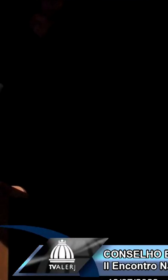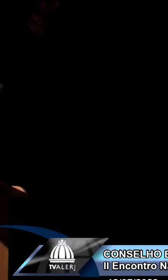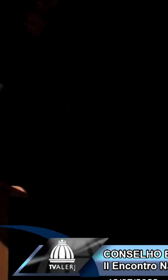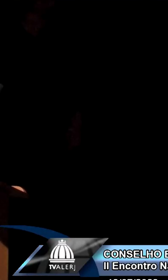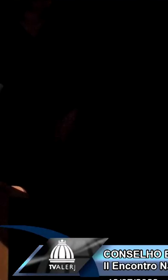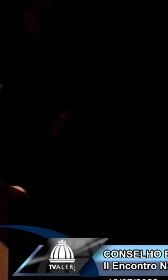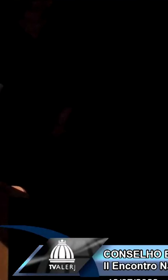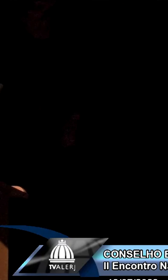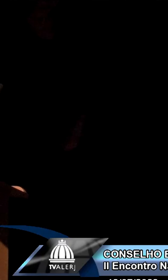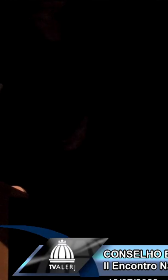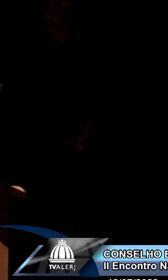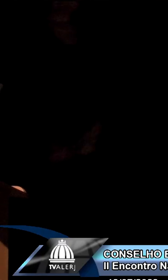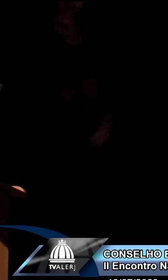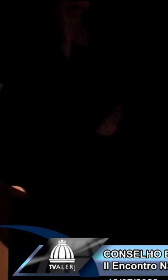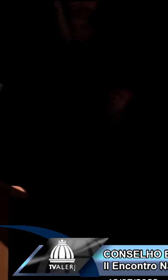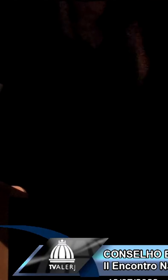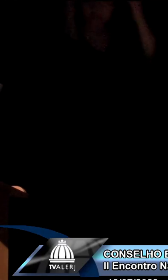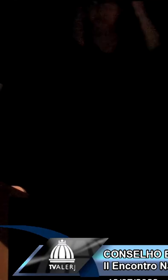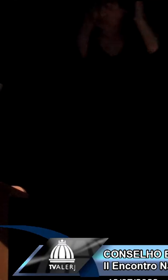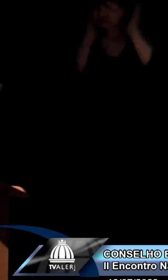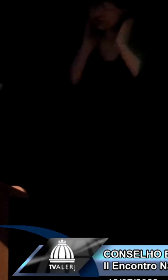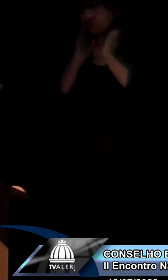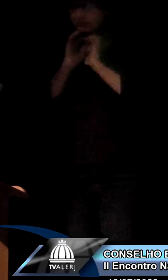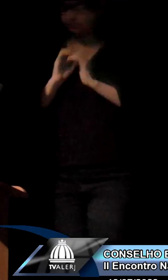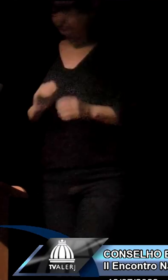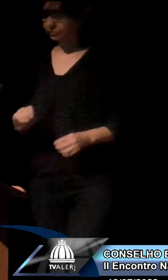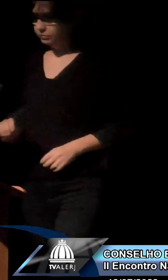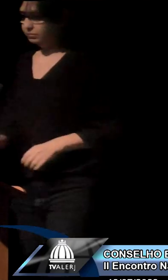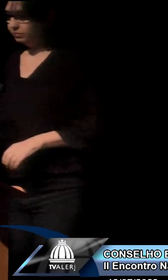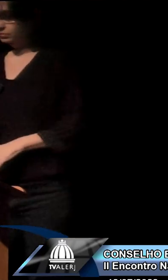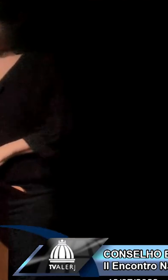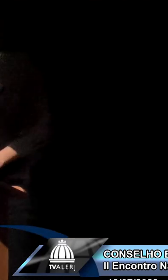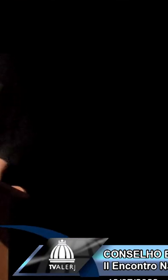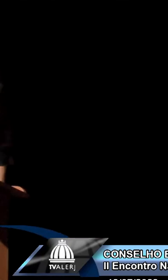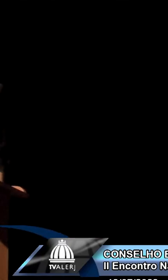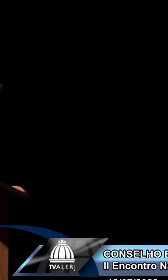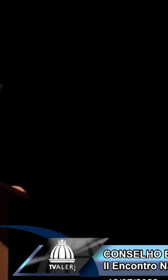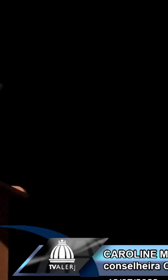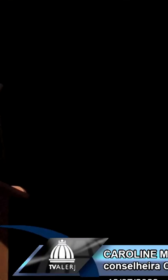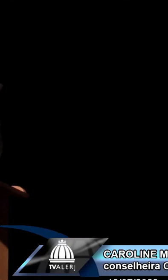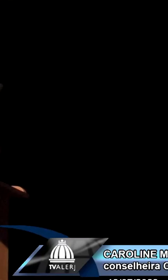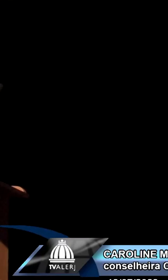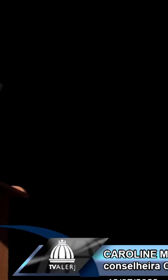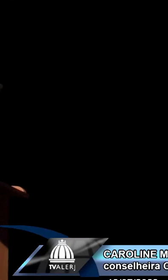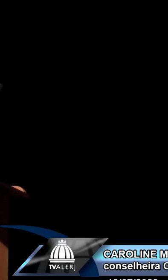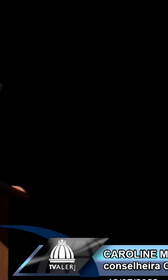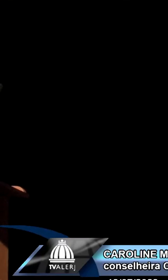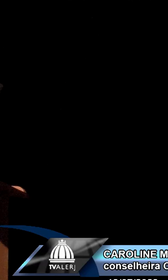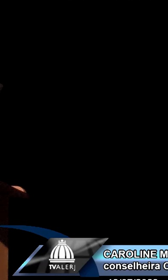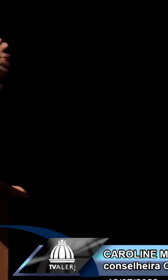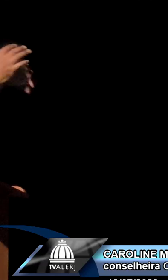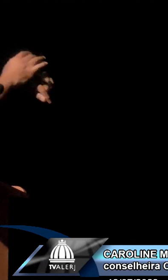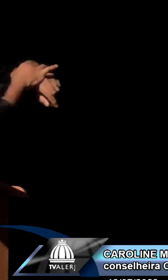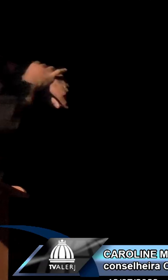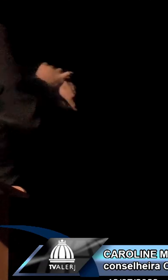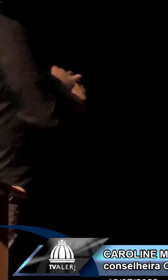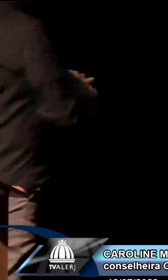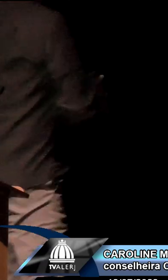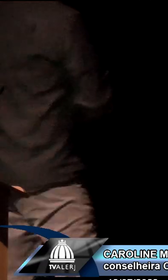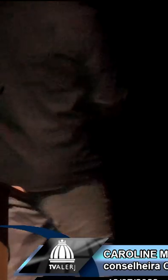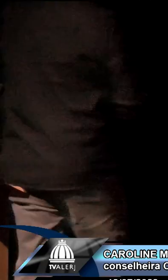Pontual e não generalizada para todo o país quando foi ali em